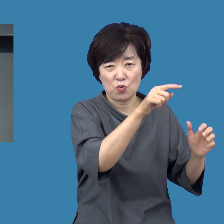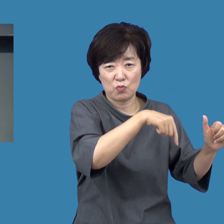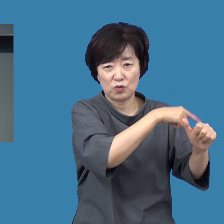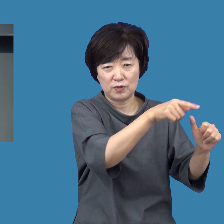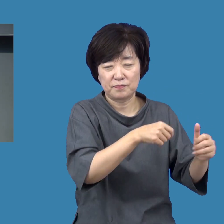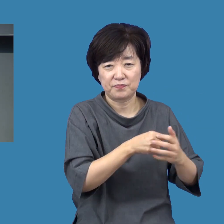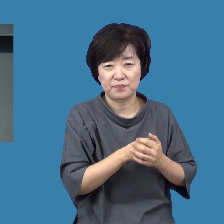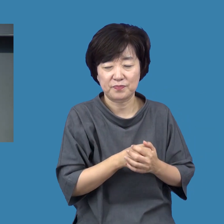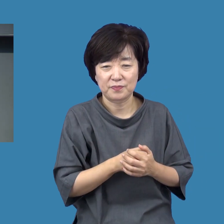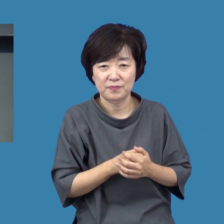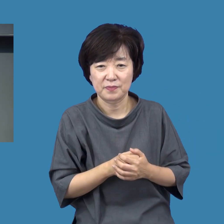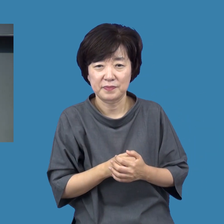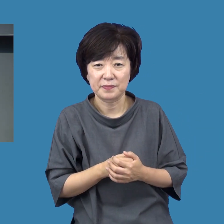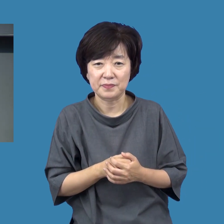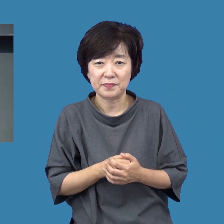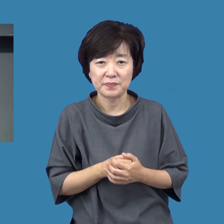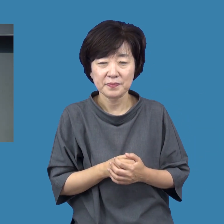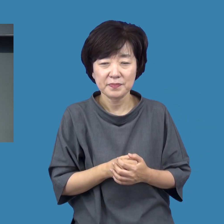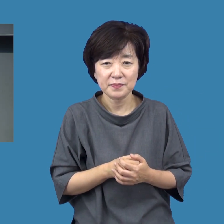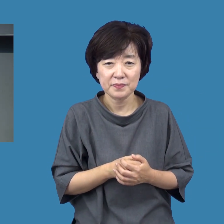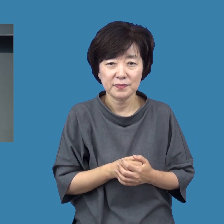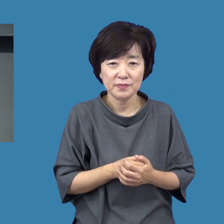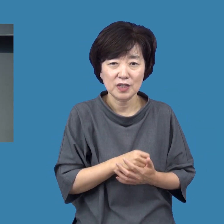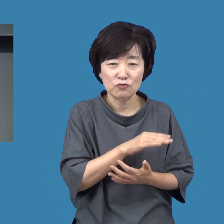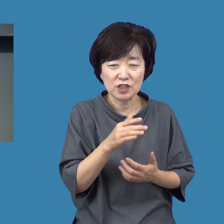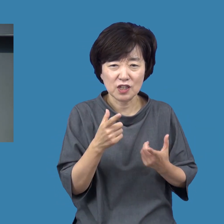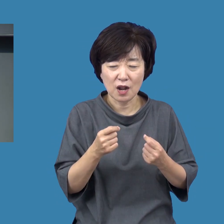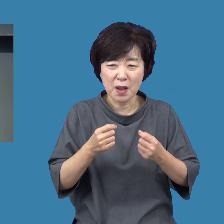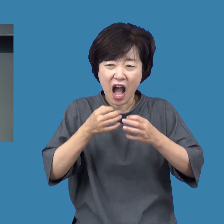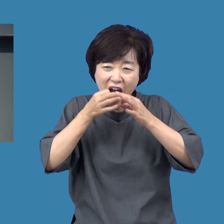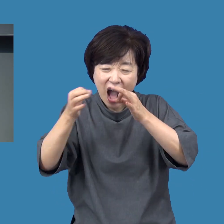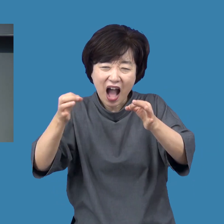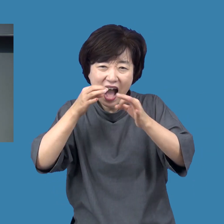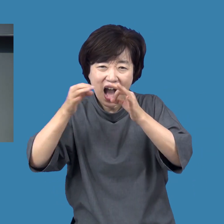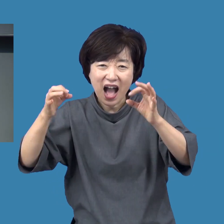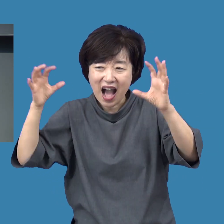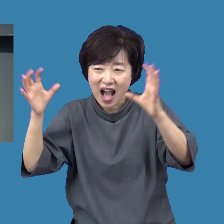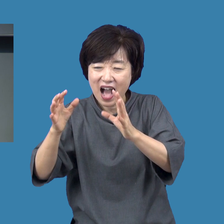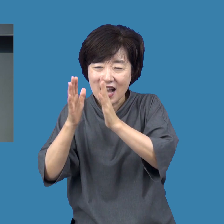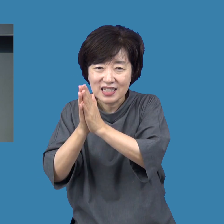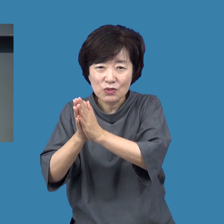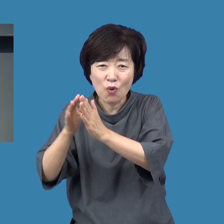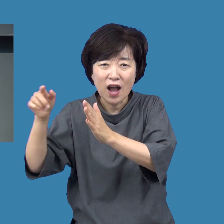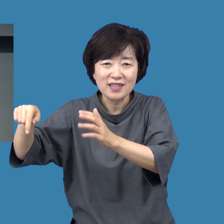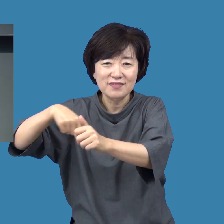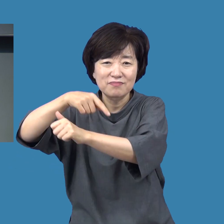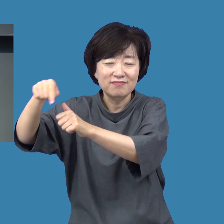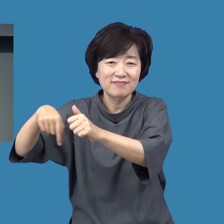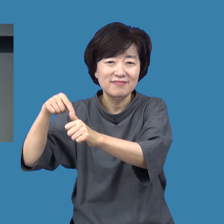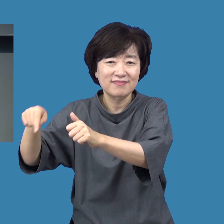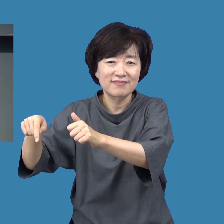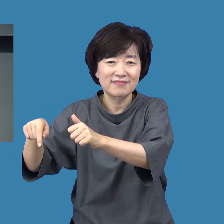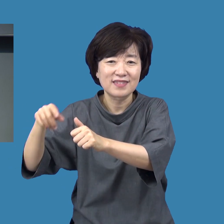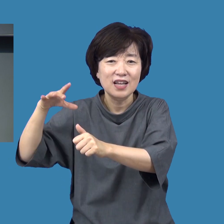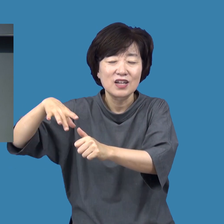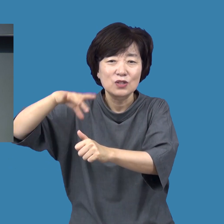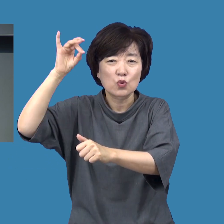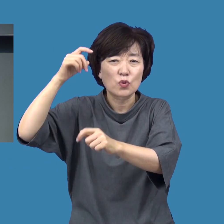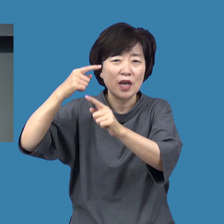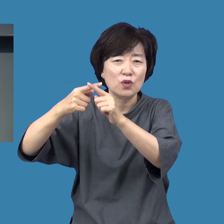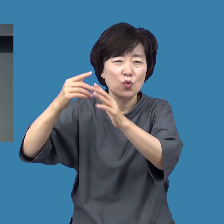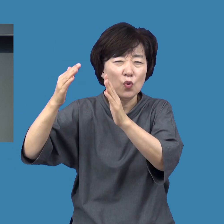자, 그런데 이렇게 우리처럼 와 하고 우르르 같이 기도하는 포맷은요, 초대교회 때 그렇게 기도하는